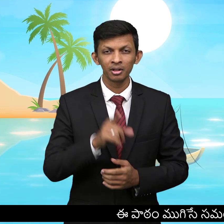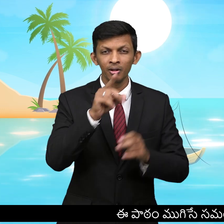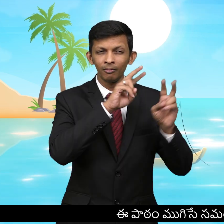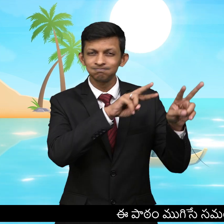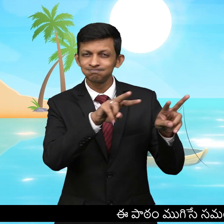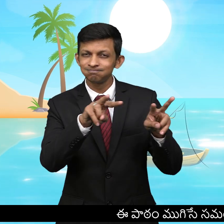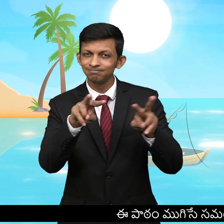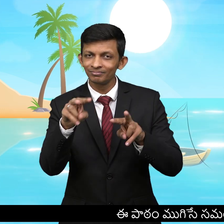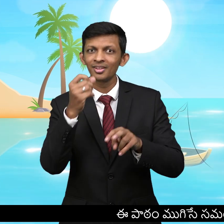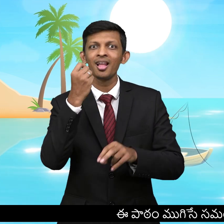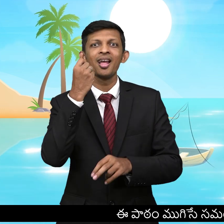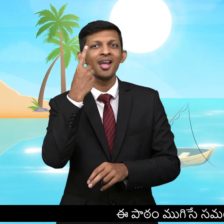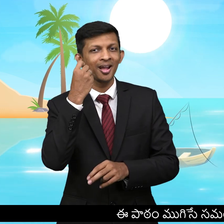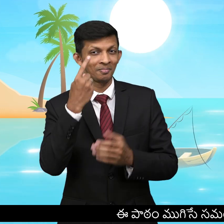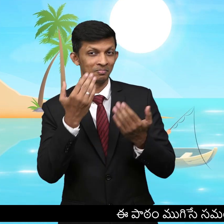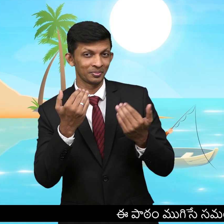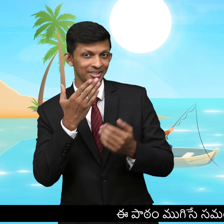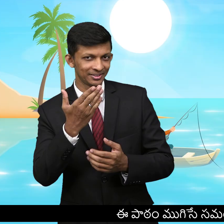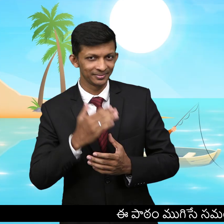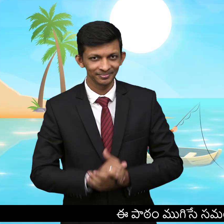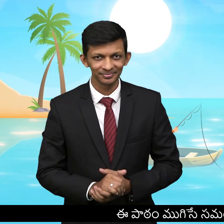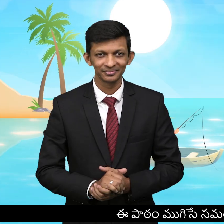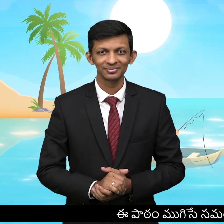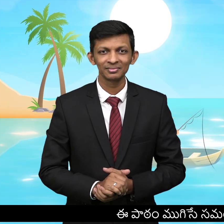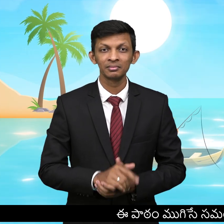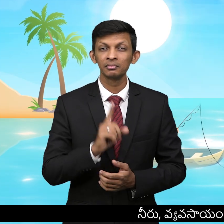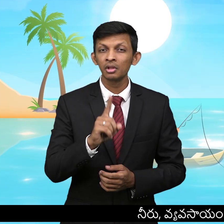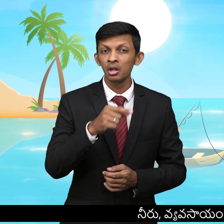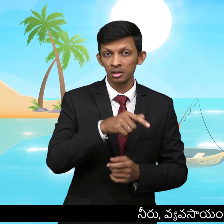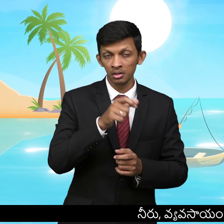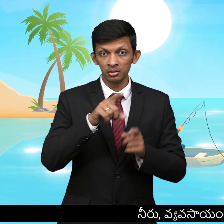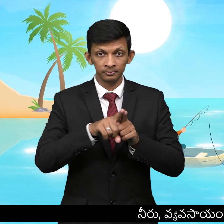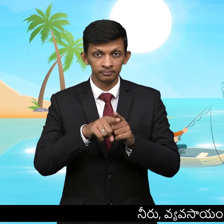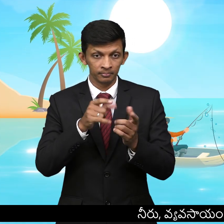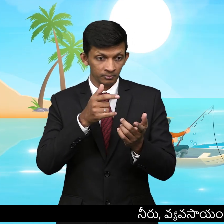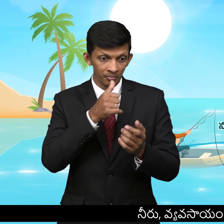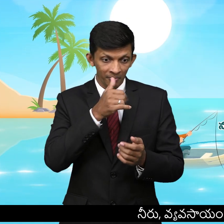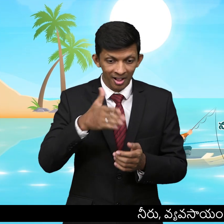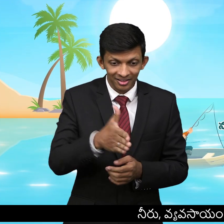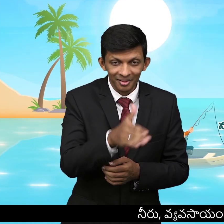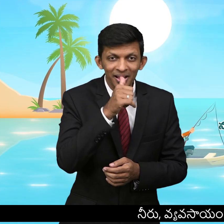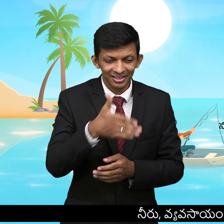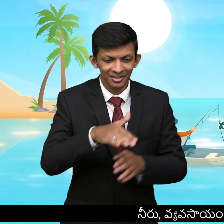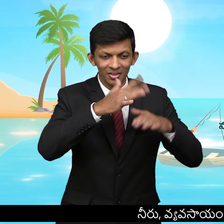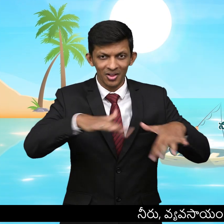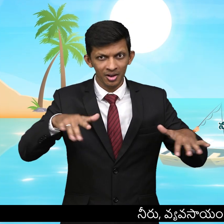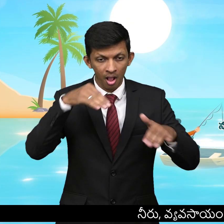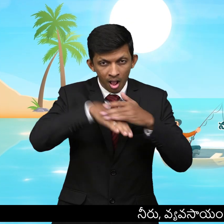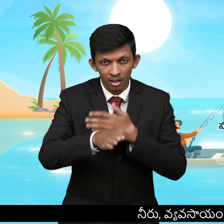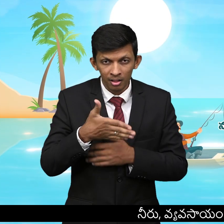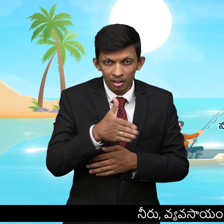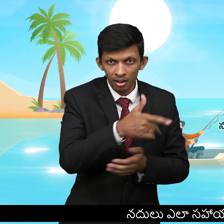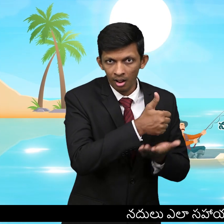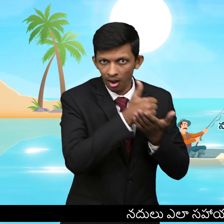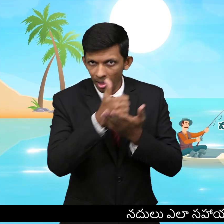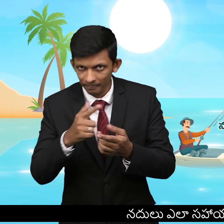ఈ పాఠం ముగిసే సమయానికి మీరు వీటిని చేయగలరు. నీరు, వ్యవసాయం మరియు చేపలు